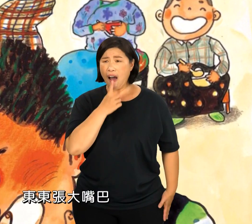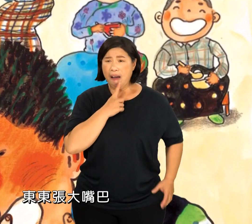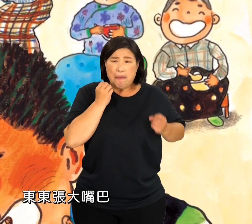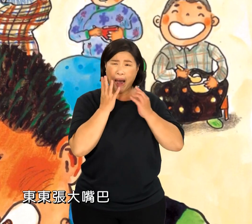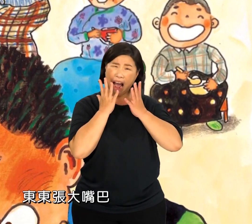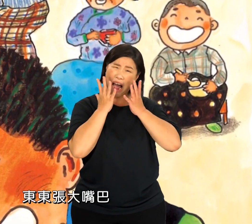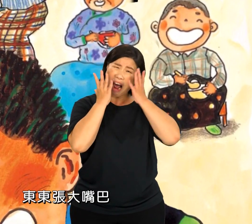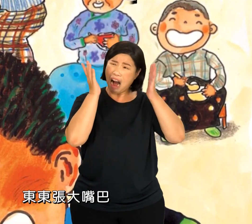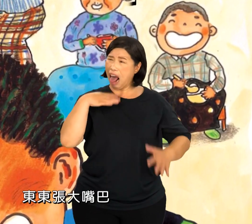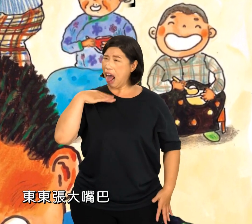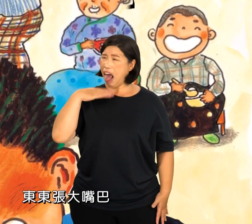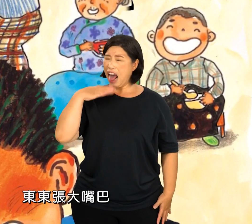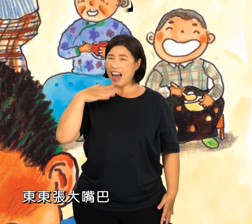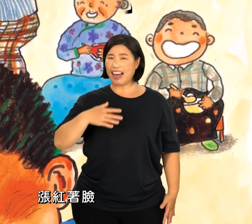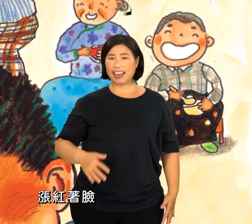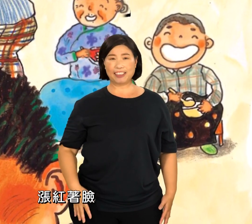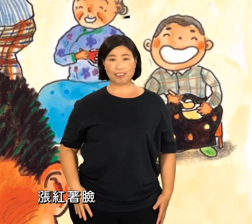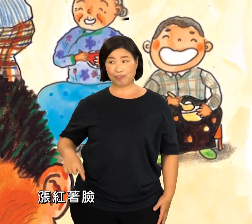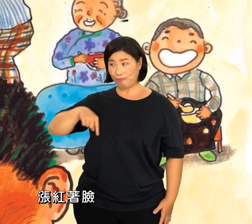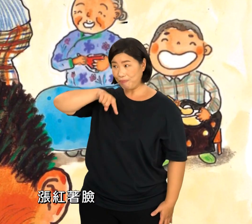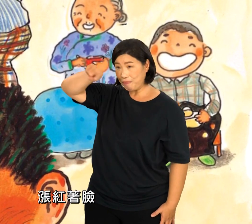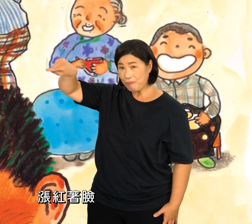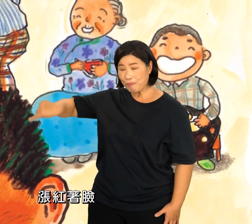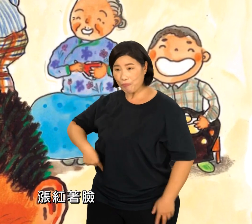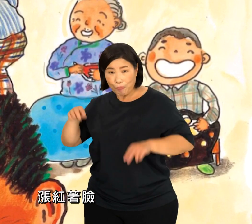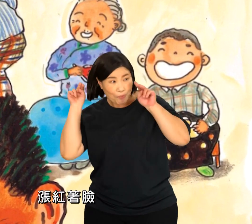东东张大嘴巴，涨红着脸。